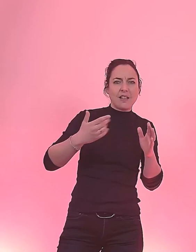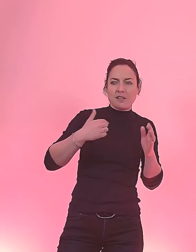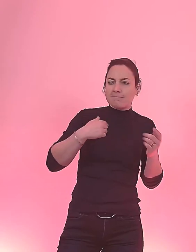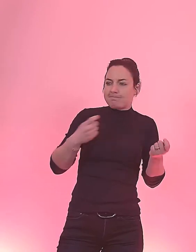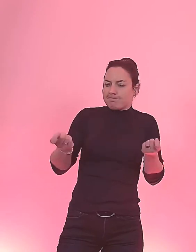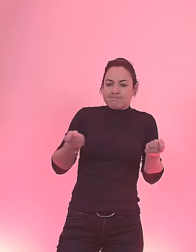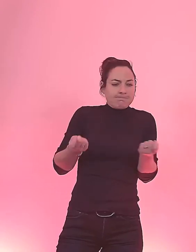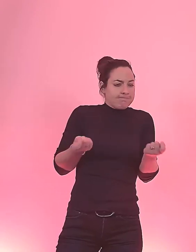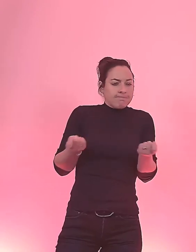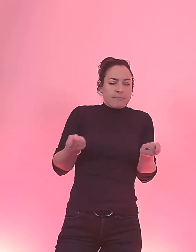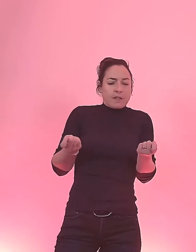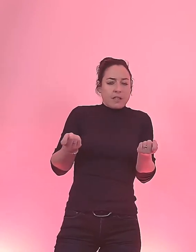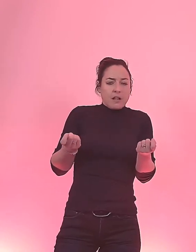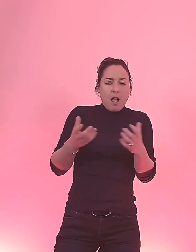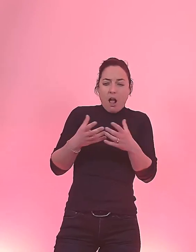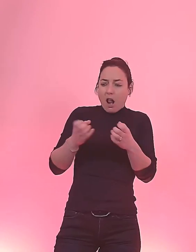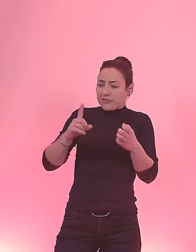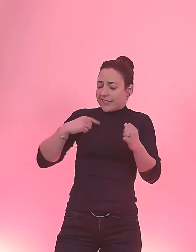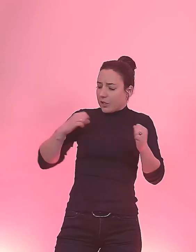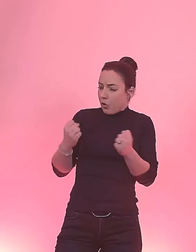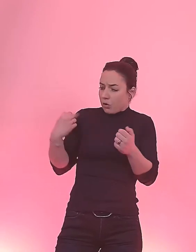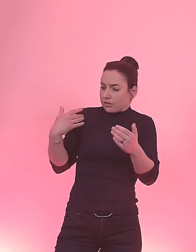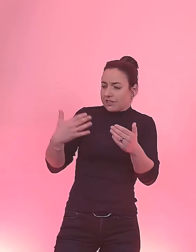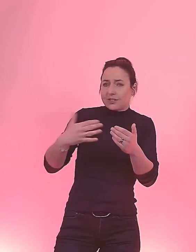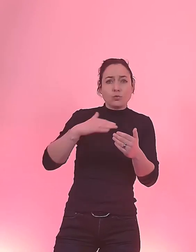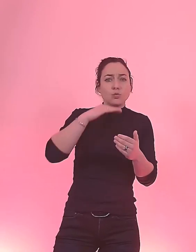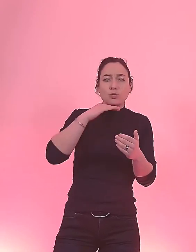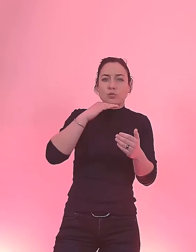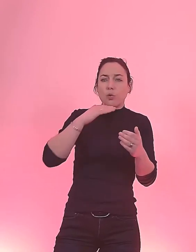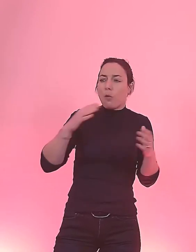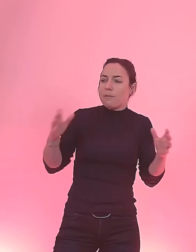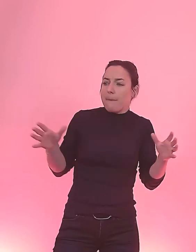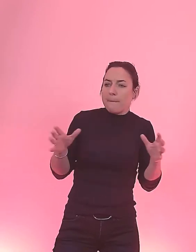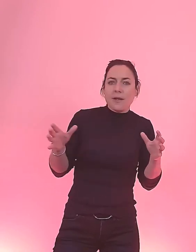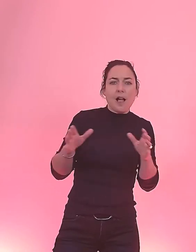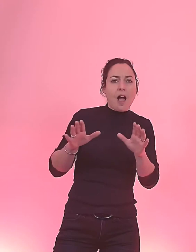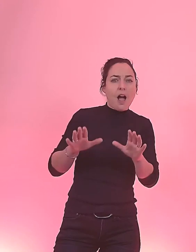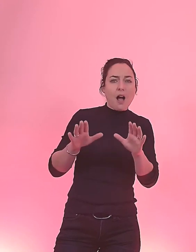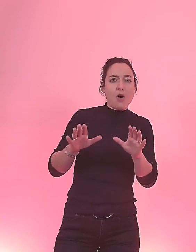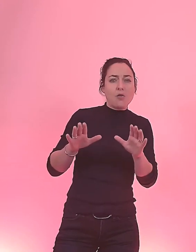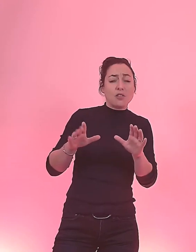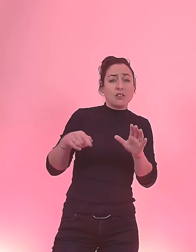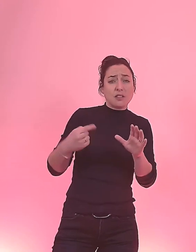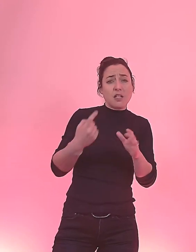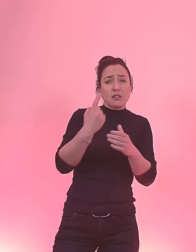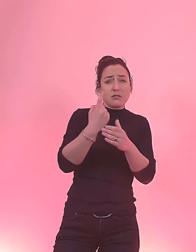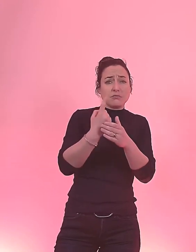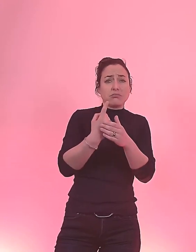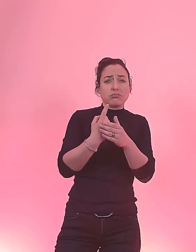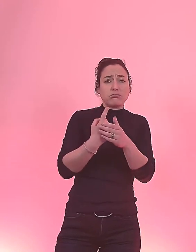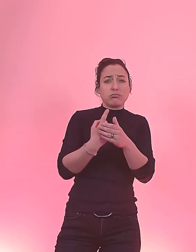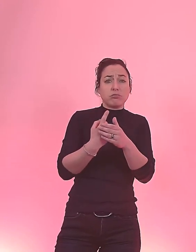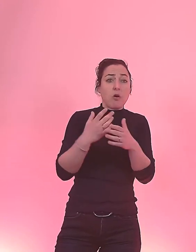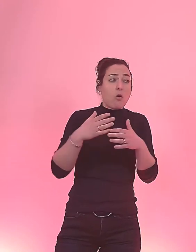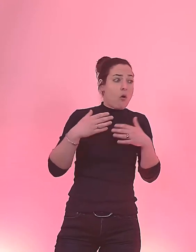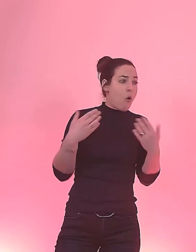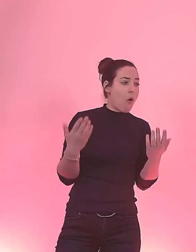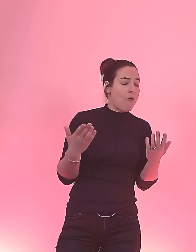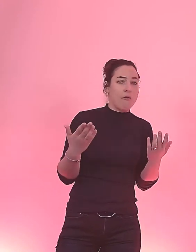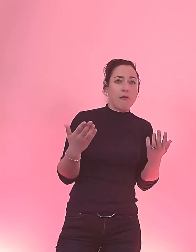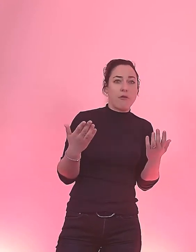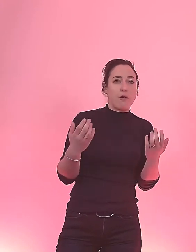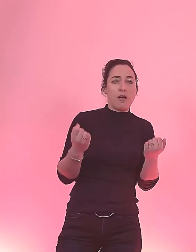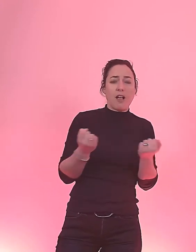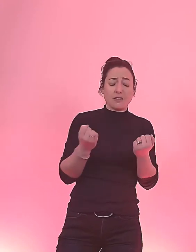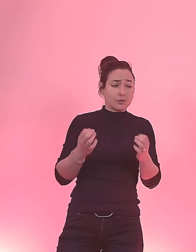alles wat je kon is niet genoeg om het heelal te houden je gaat er aan onderdoor of misschien heb je andere gezond